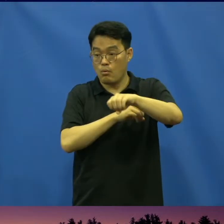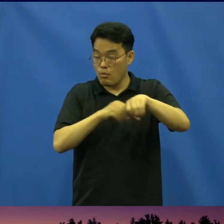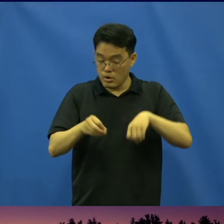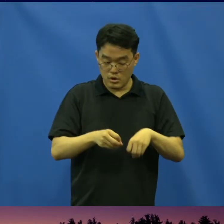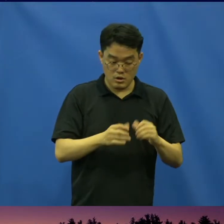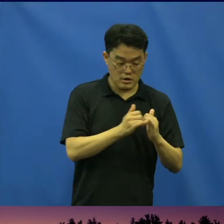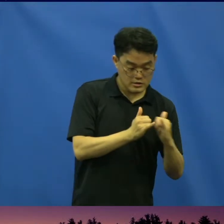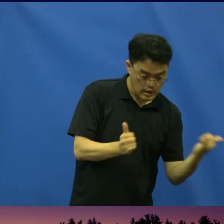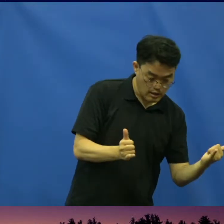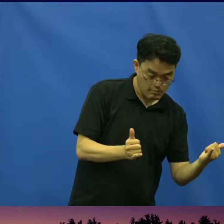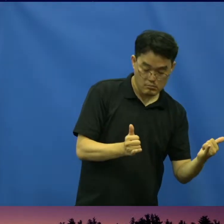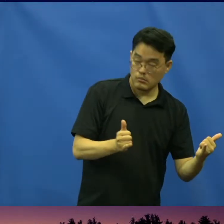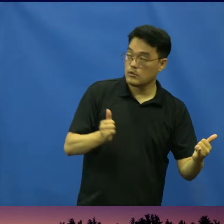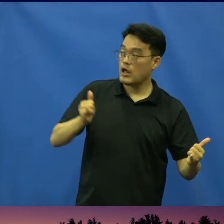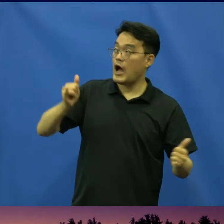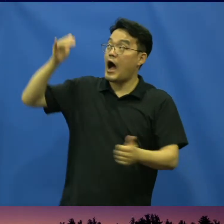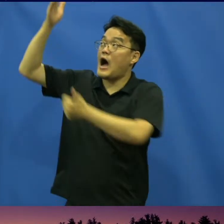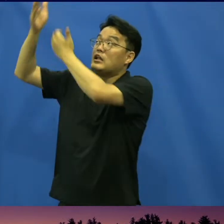일어나고 있잖아요.